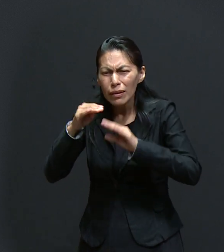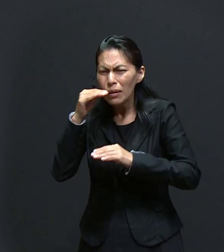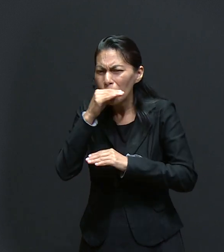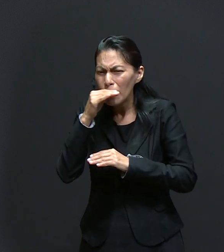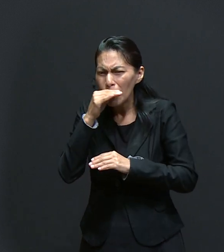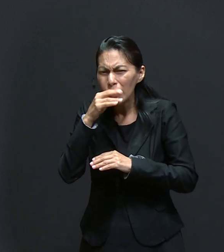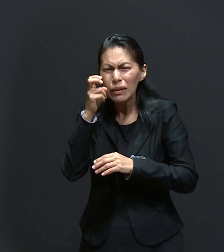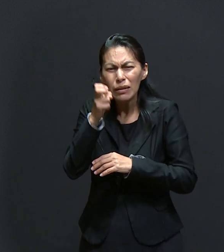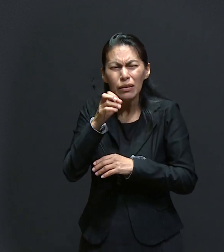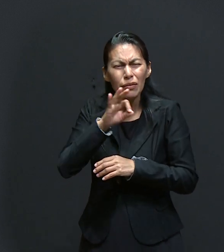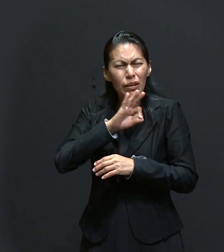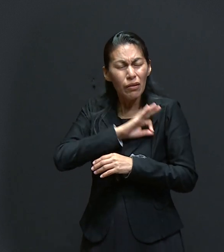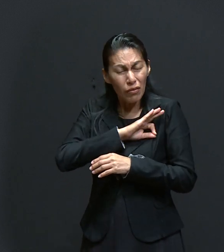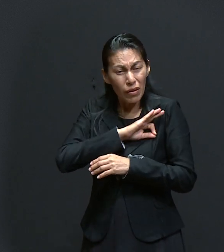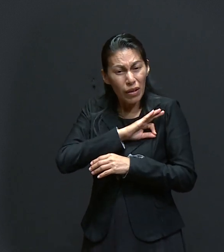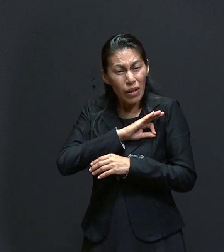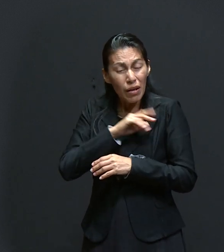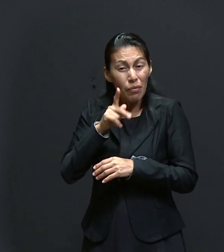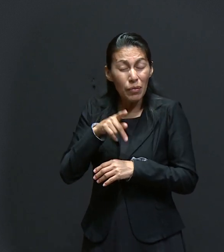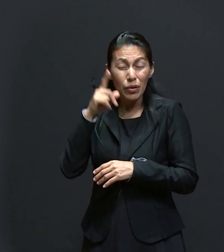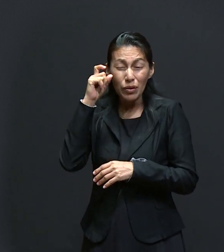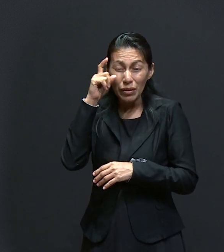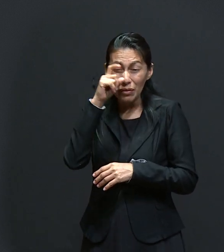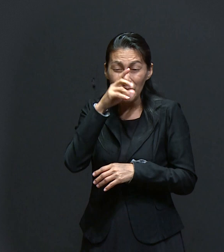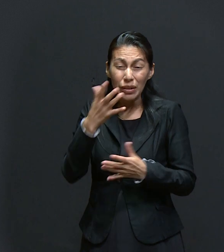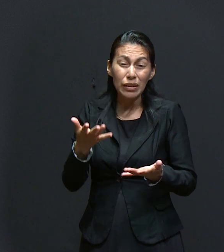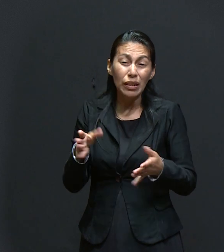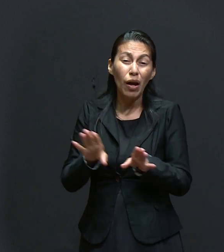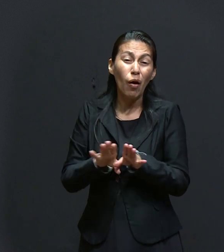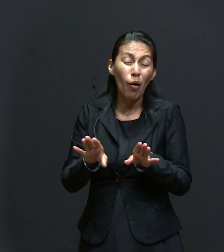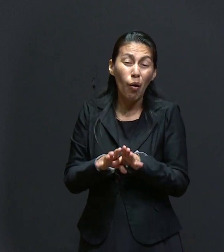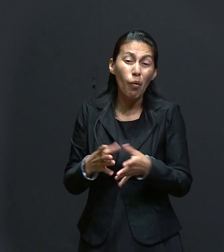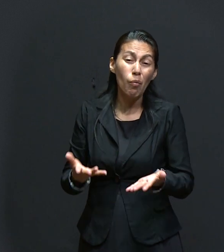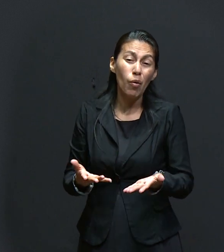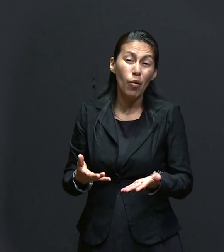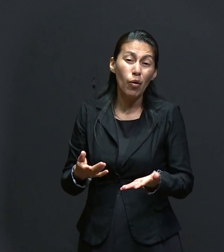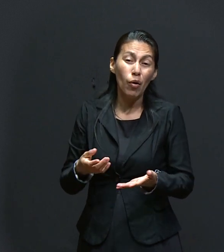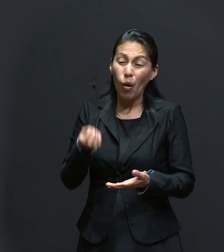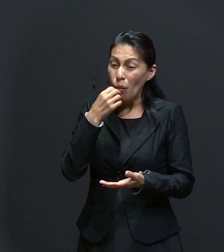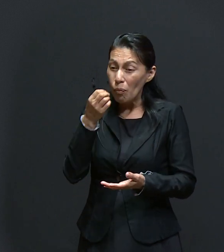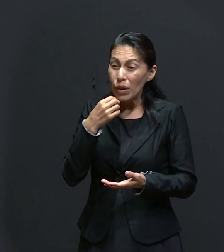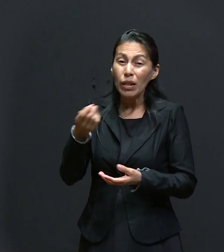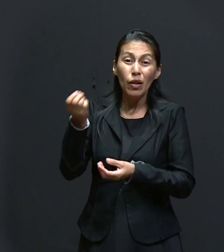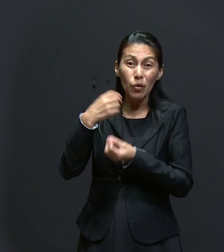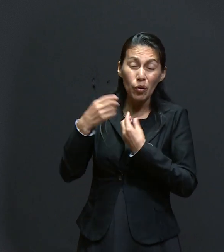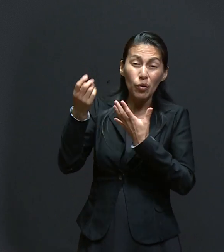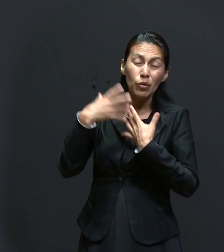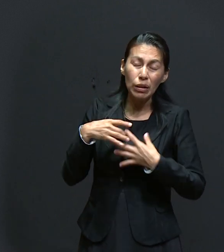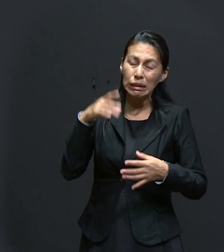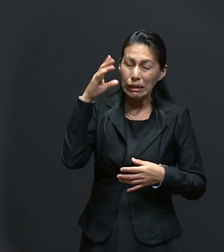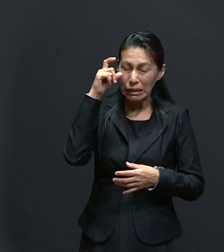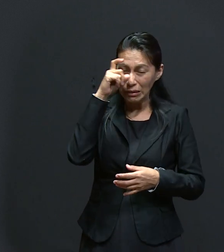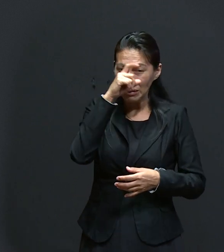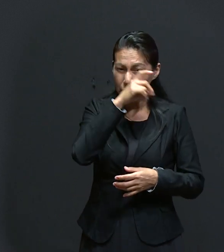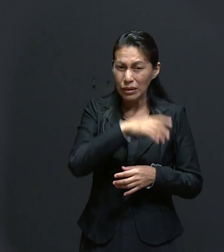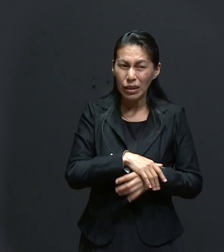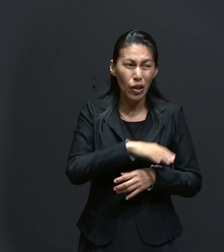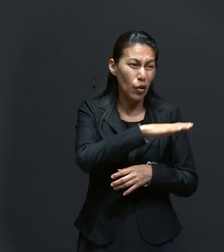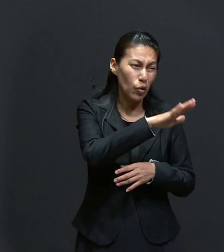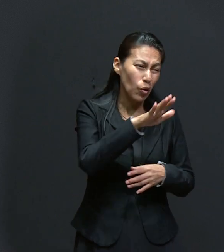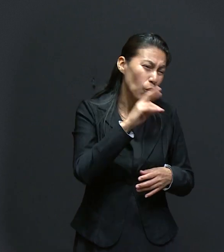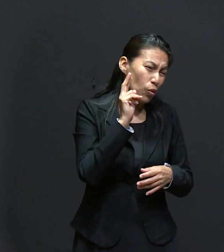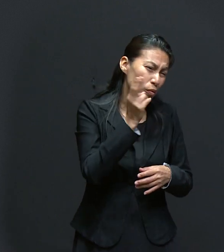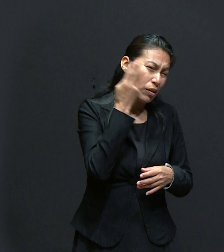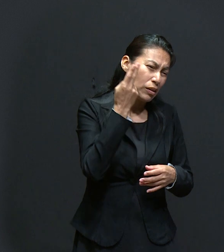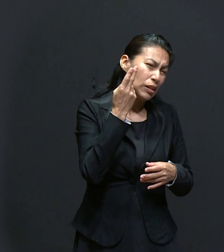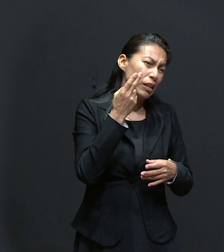fe en un paso de fe lo que están haciendo también restaurar el campo se requiere ayuda yo creo que nuestro en esta